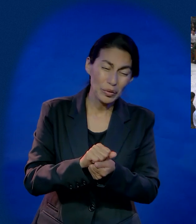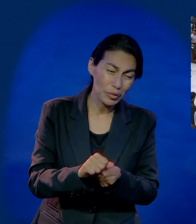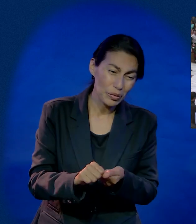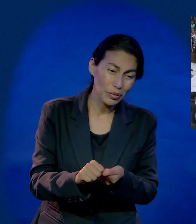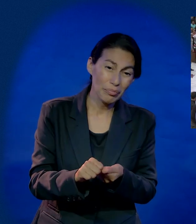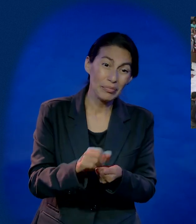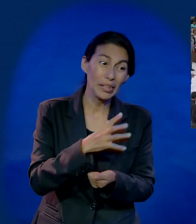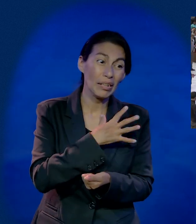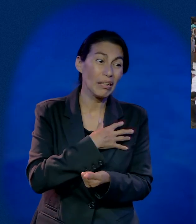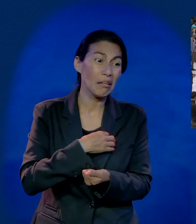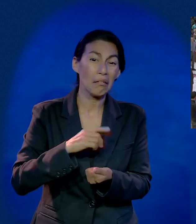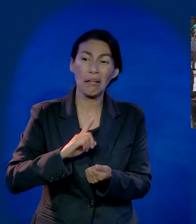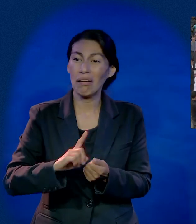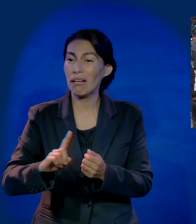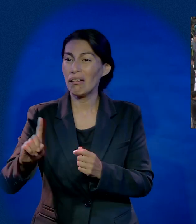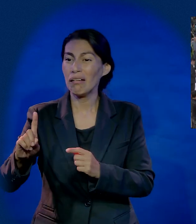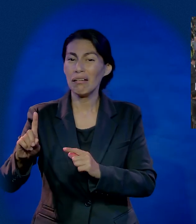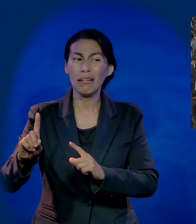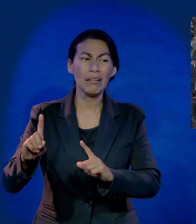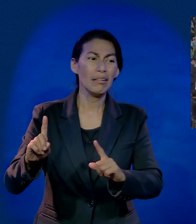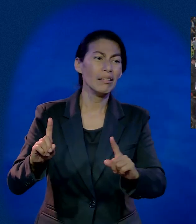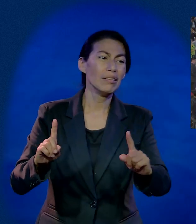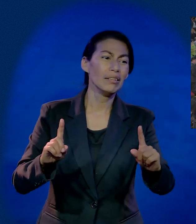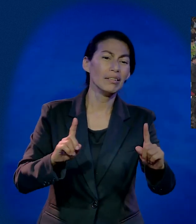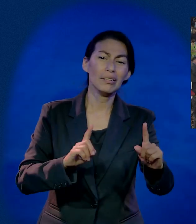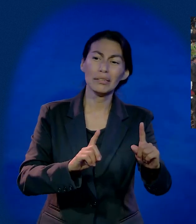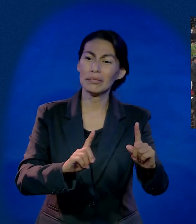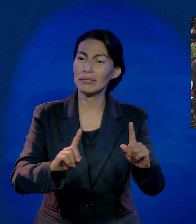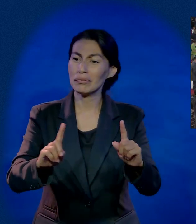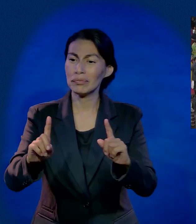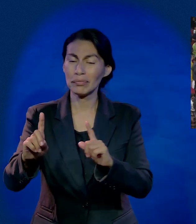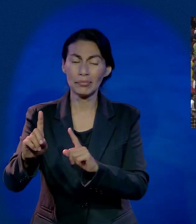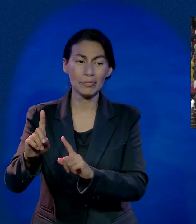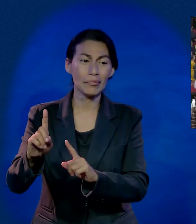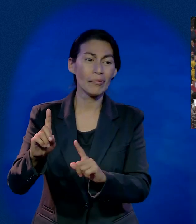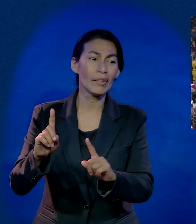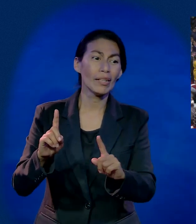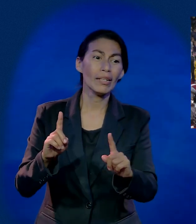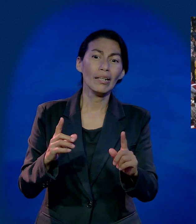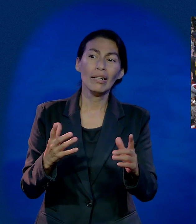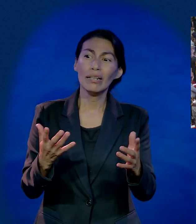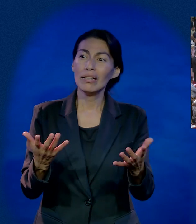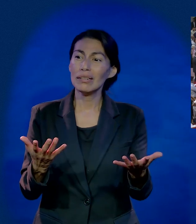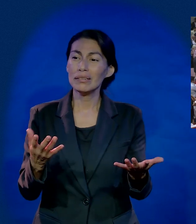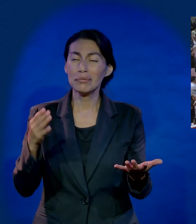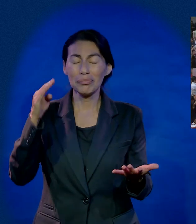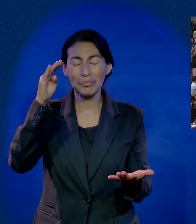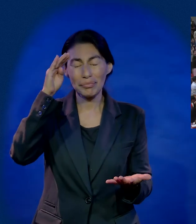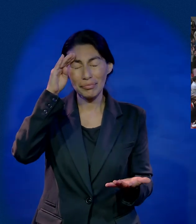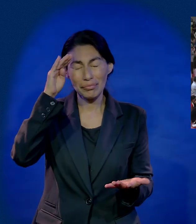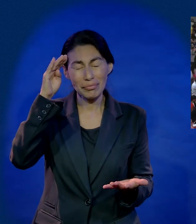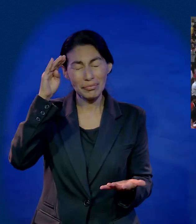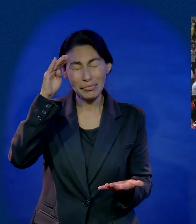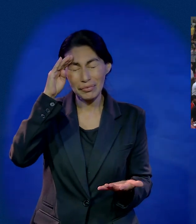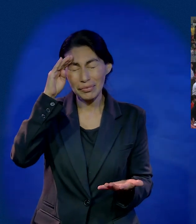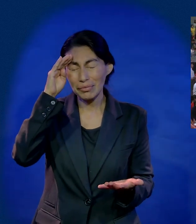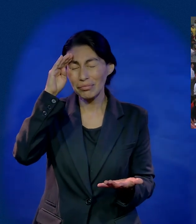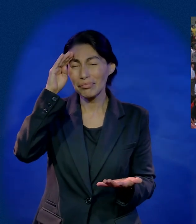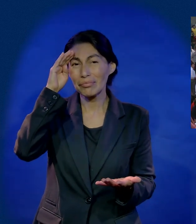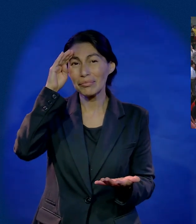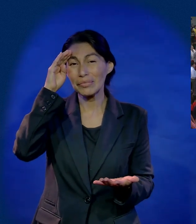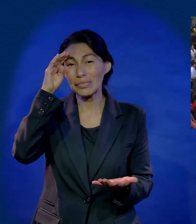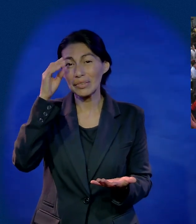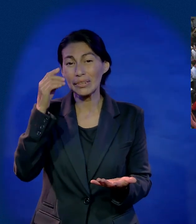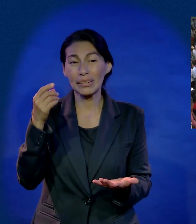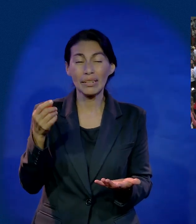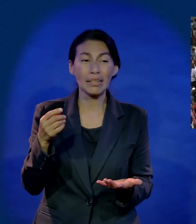tu familia está deshecha, hijos, ¿dónde están? Cuando